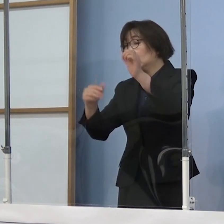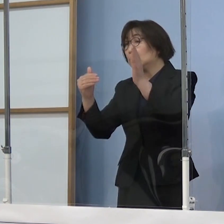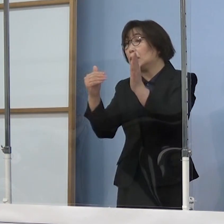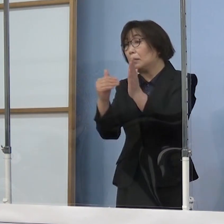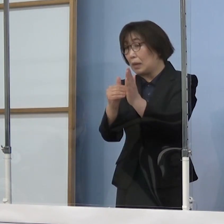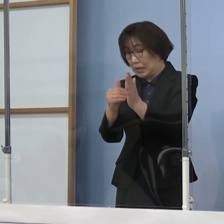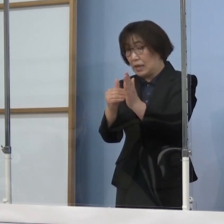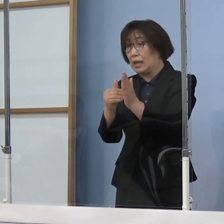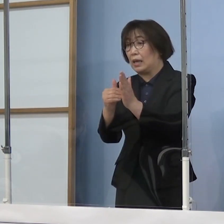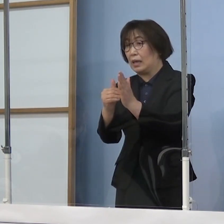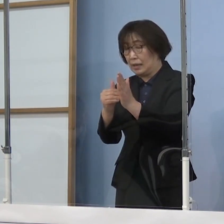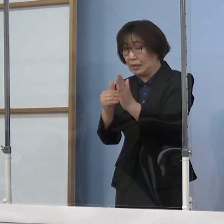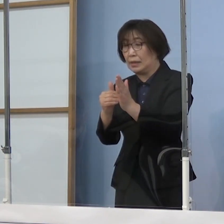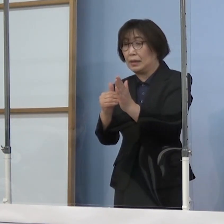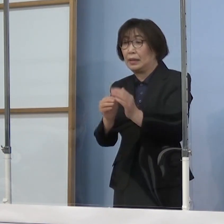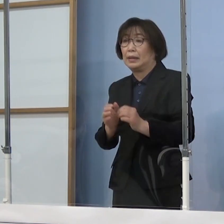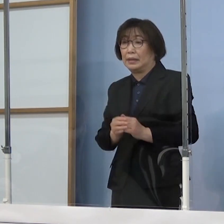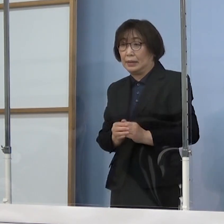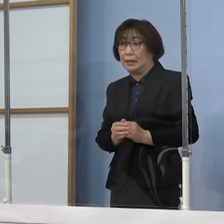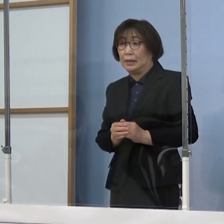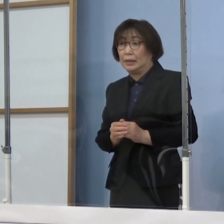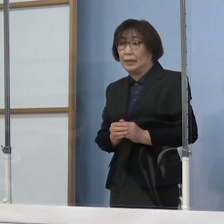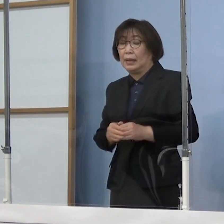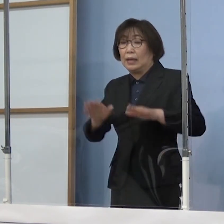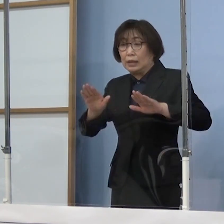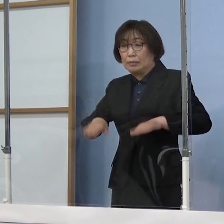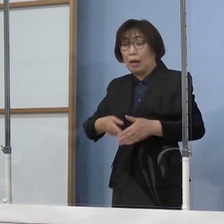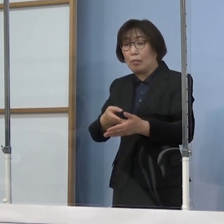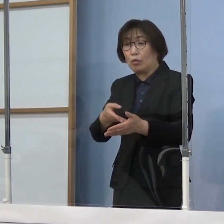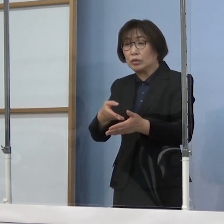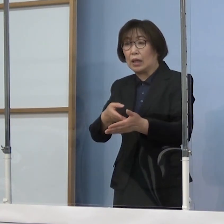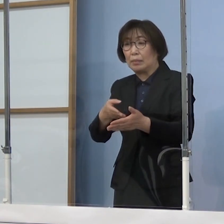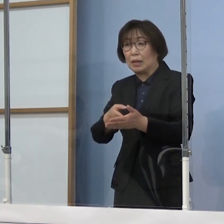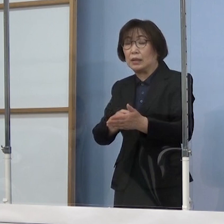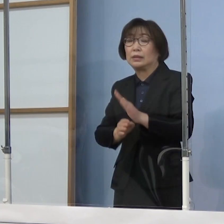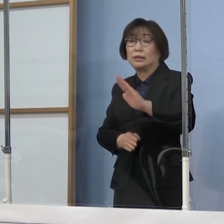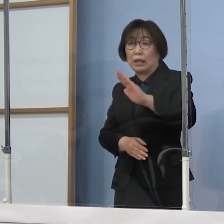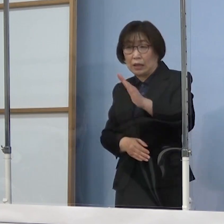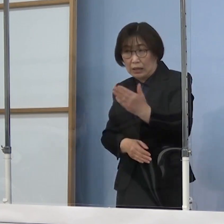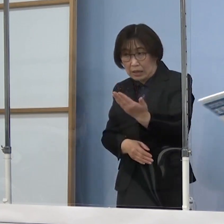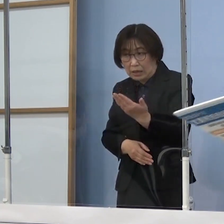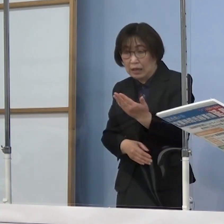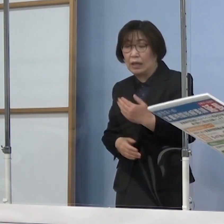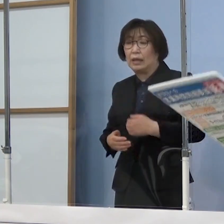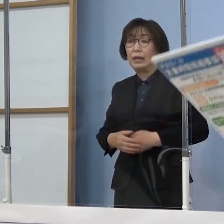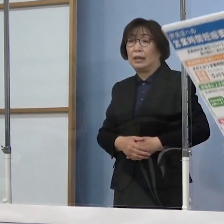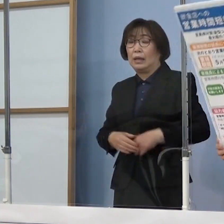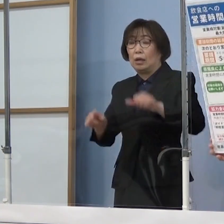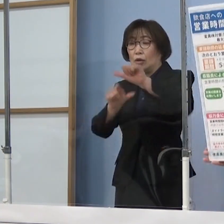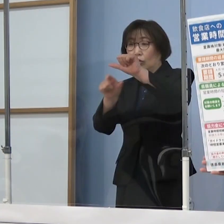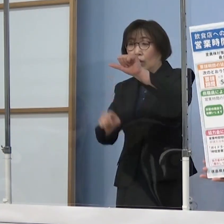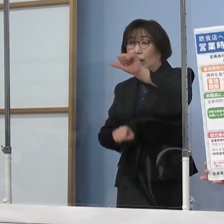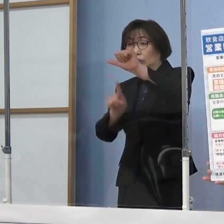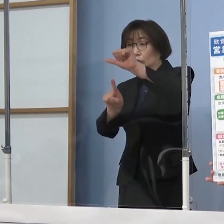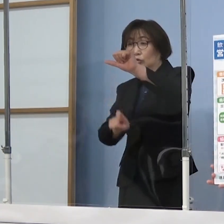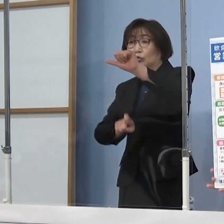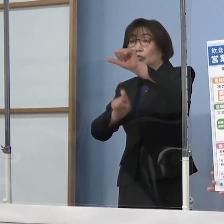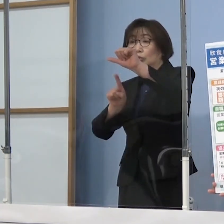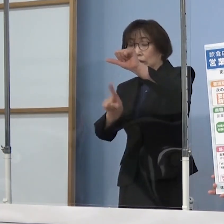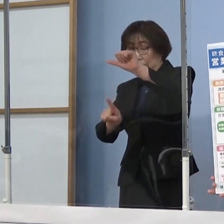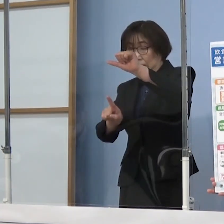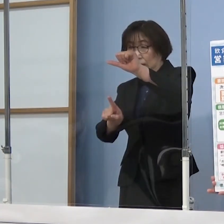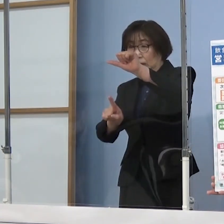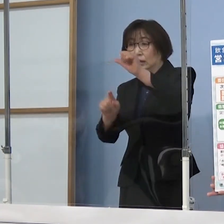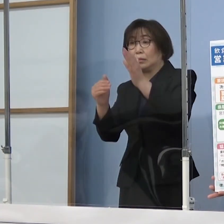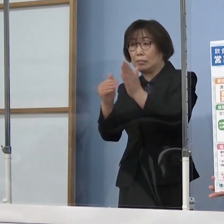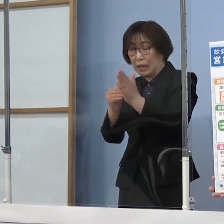いております。しかし今回今申し上げたような形でありますので、この5月の11日までの時